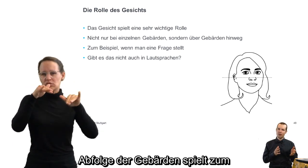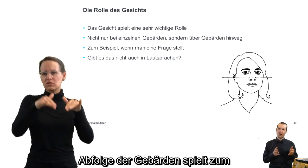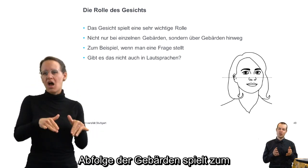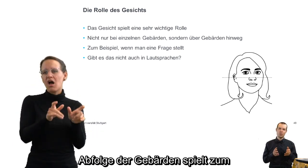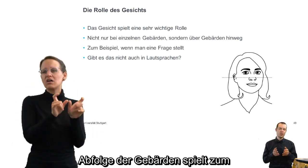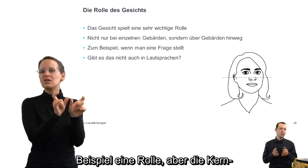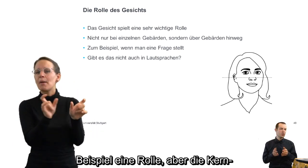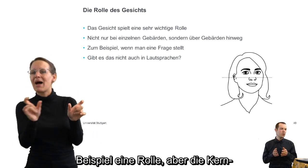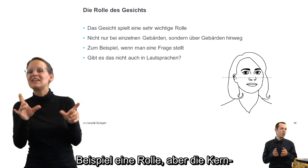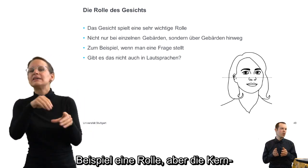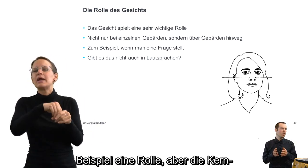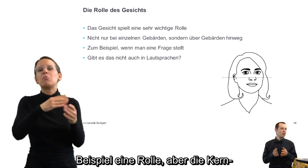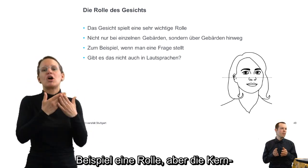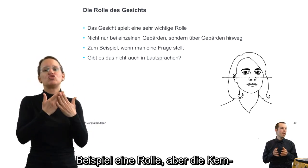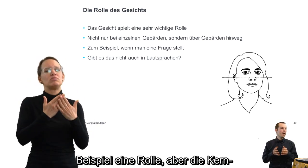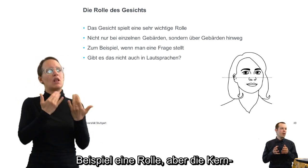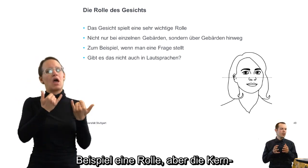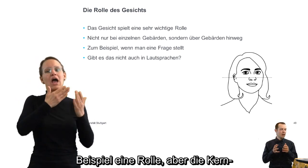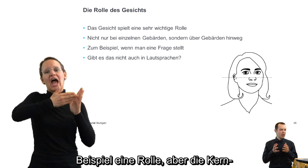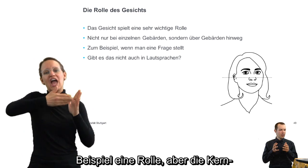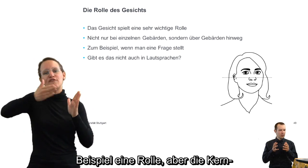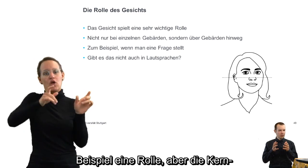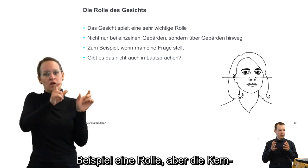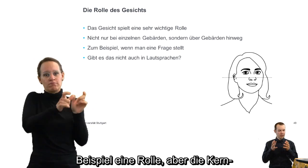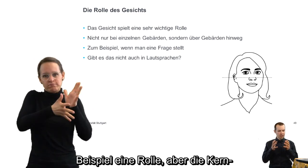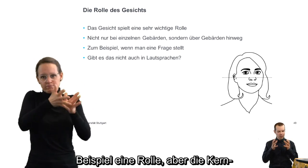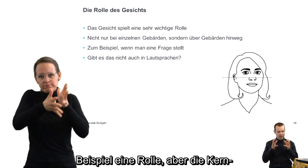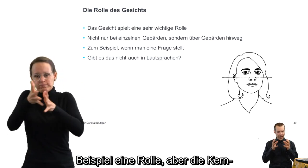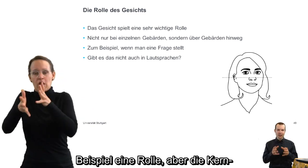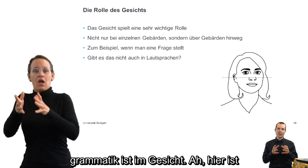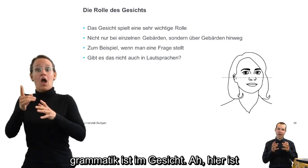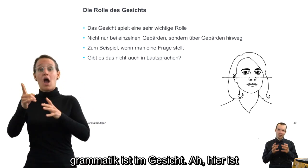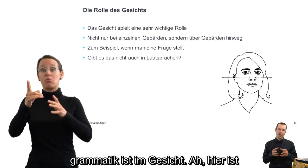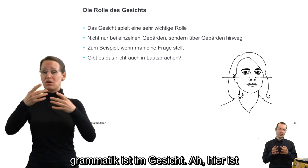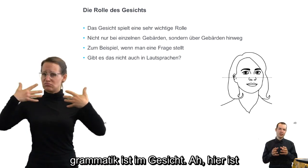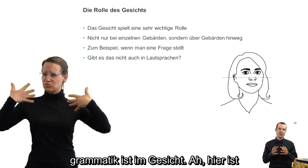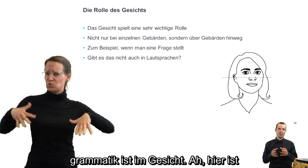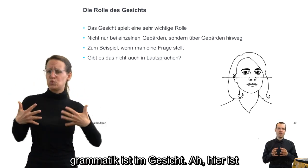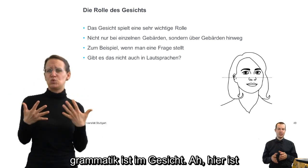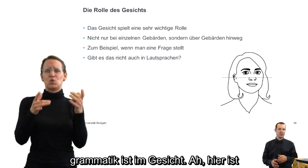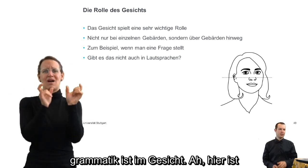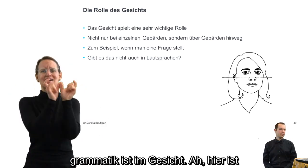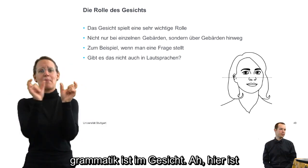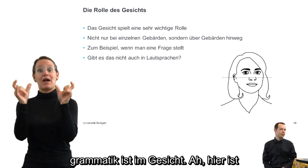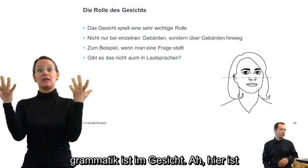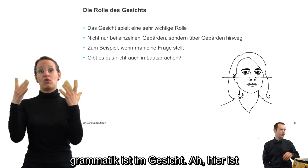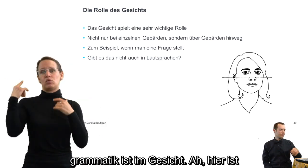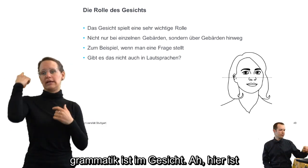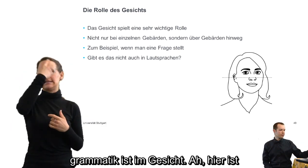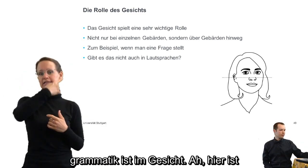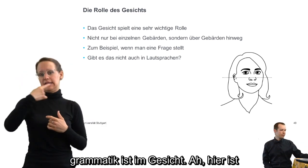Abfolge der Gebärdensprache spielt zum Beispiel eine Rolle. Aber die Kerngrammatik ist im Gesicht.